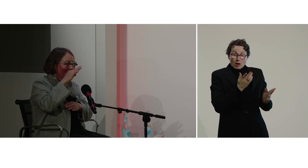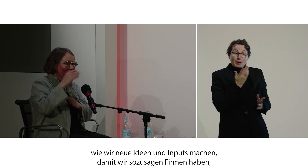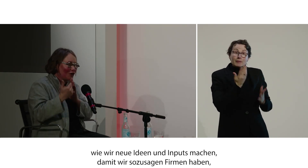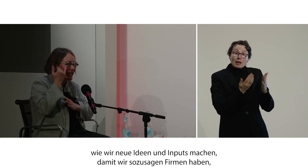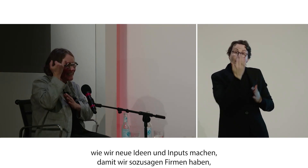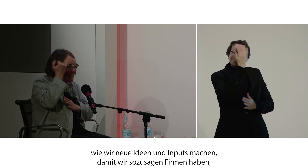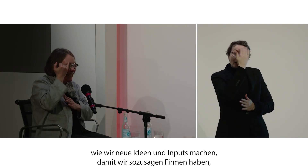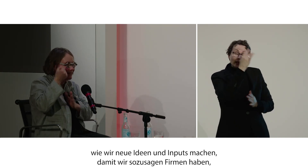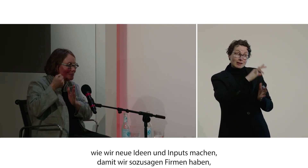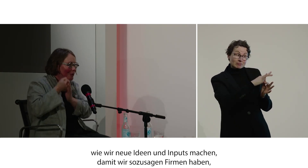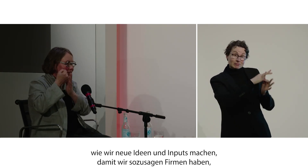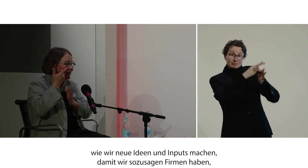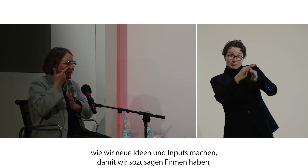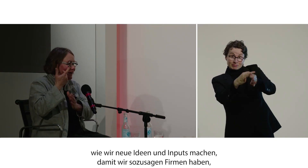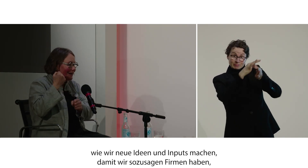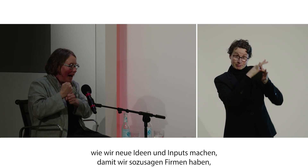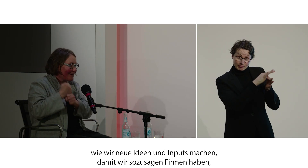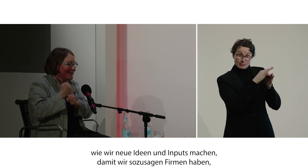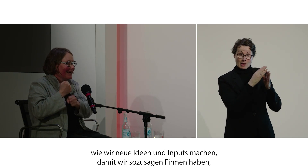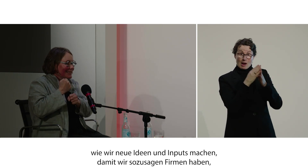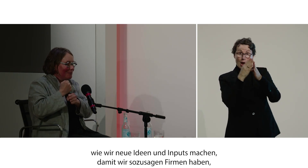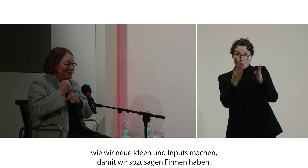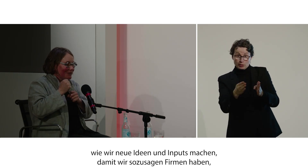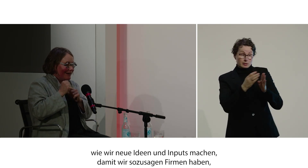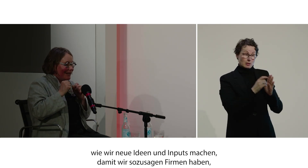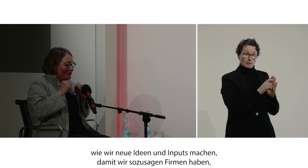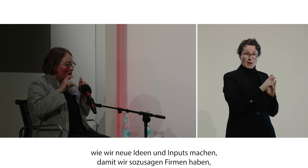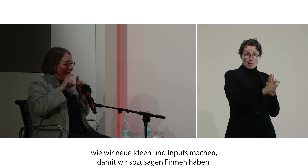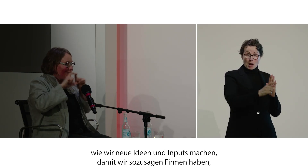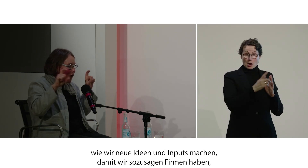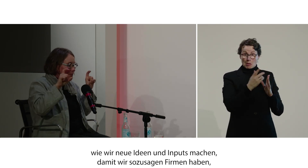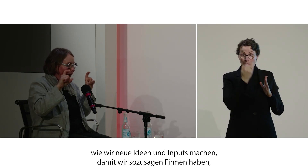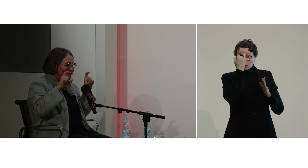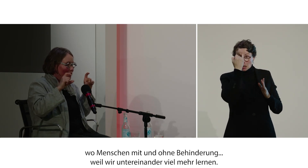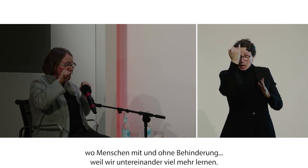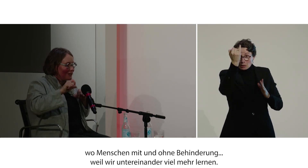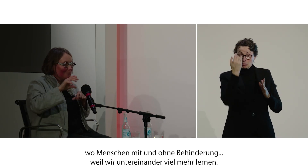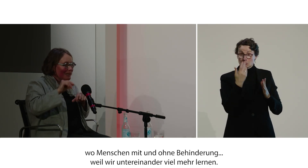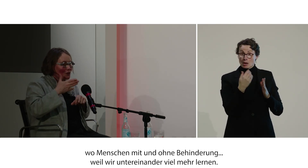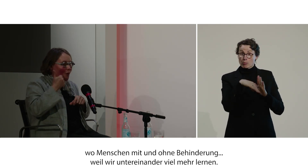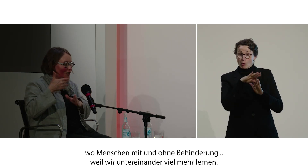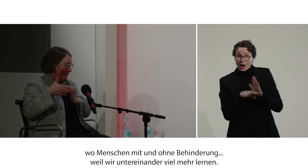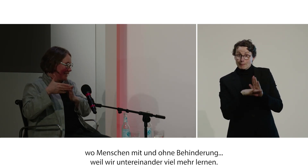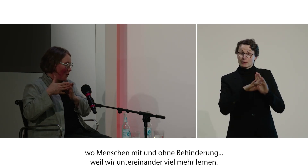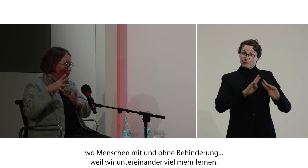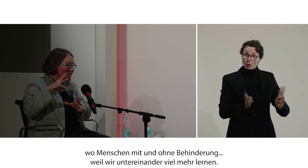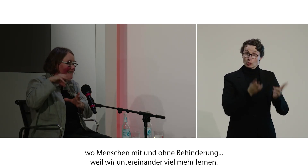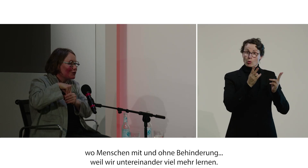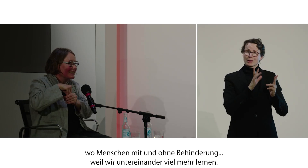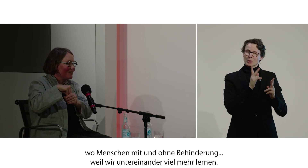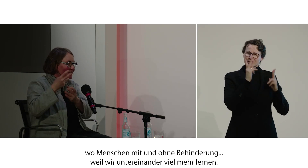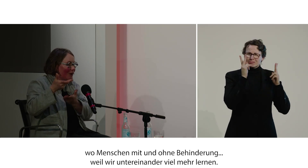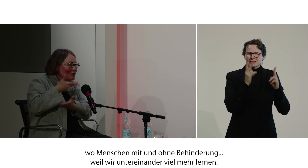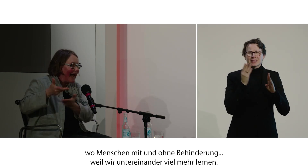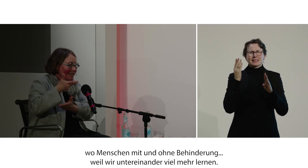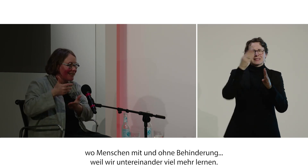überlegen, wie wir neue Ideen, Input machen, damit wir sozusagen Firmen haben, wo Menschen mit und ohne Behinderung, mit